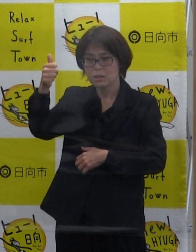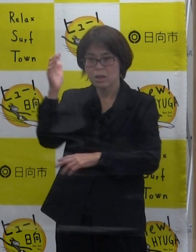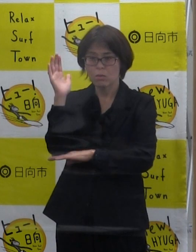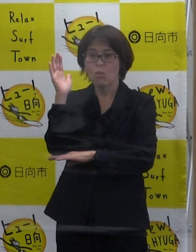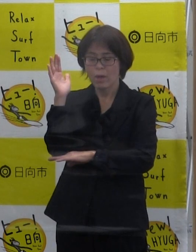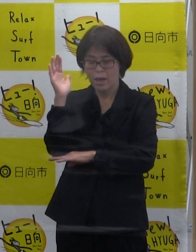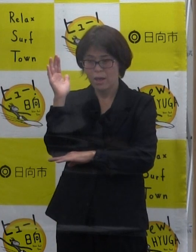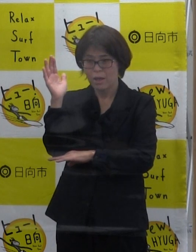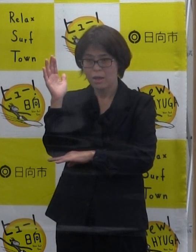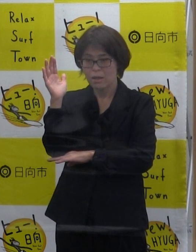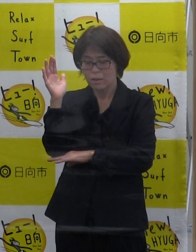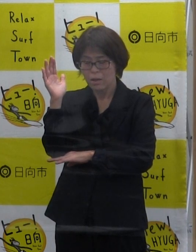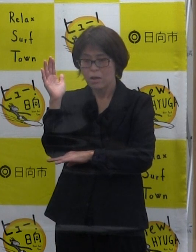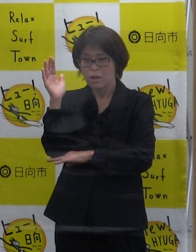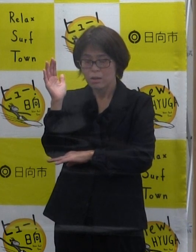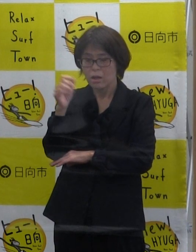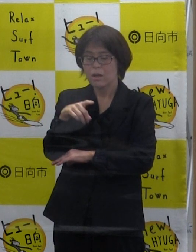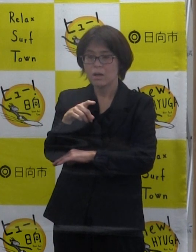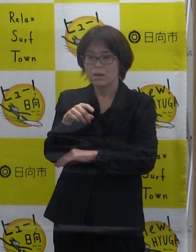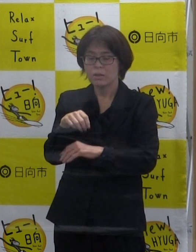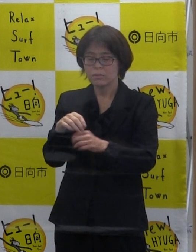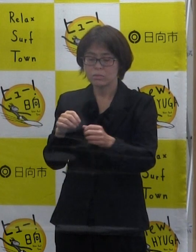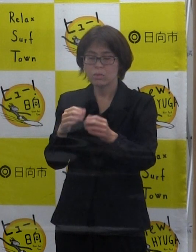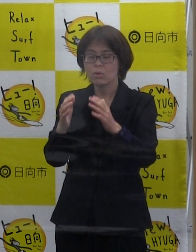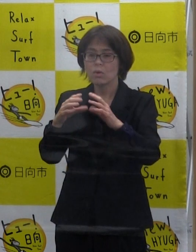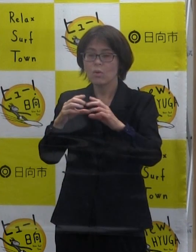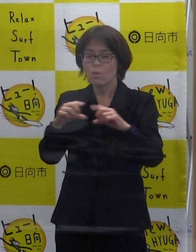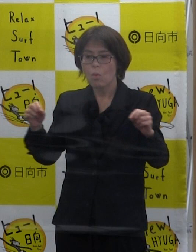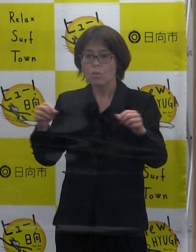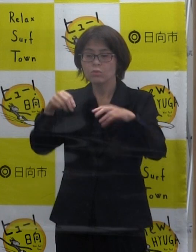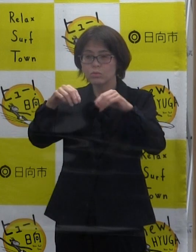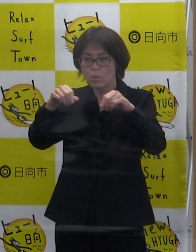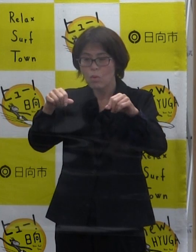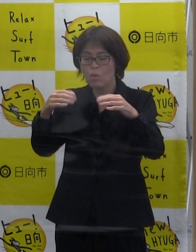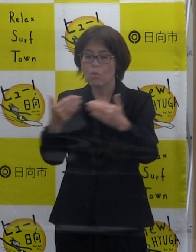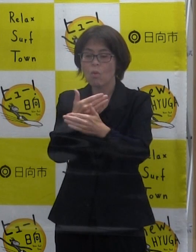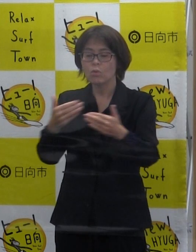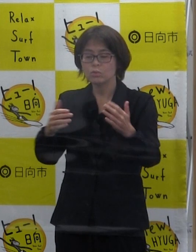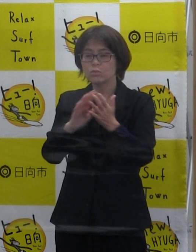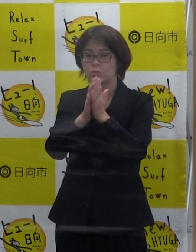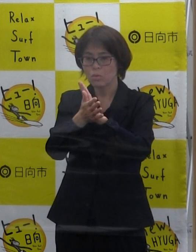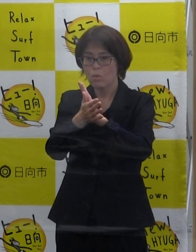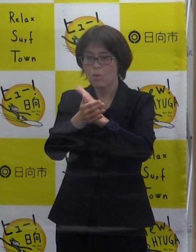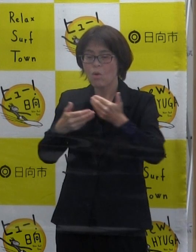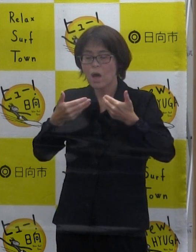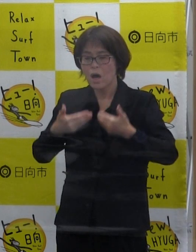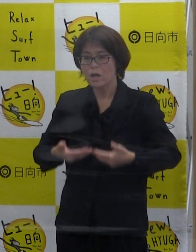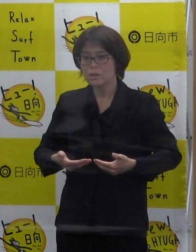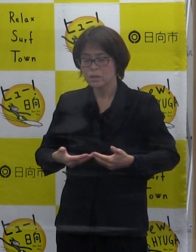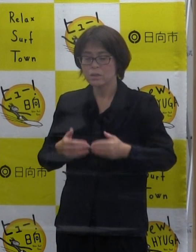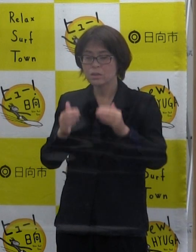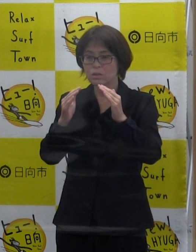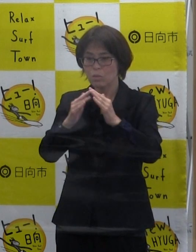セーフティーネット制度を所管する国土交通省住宅局安心居